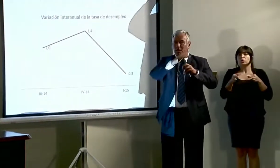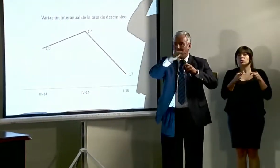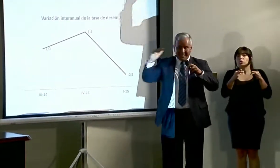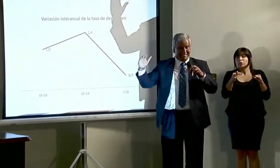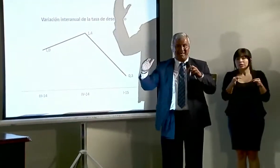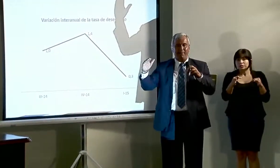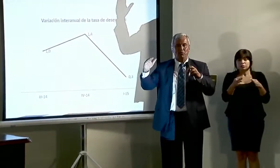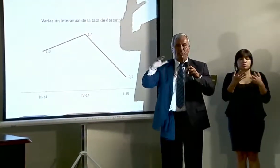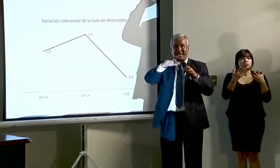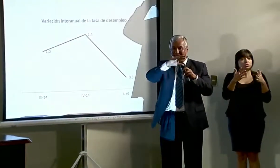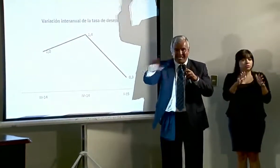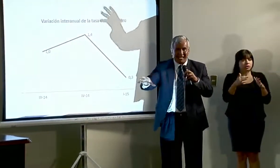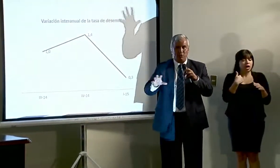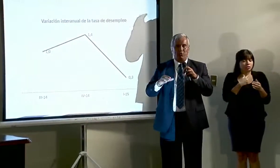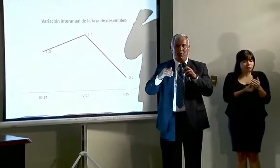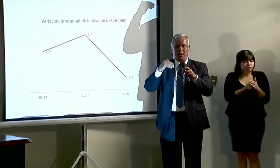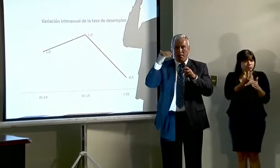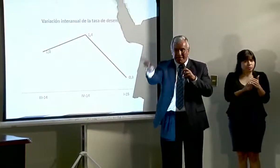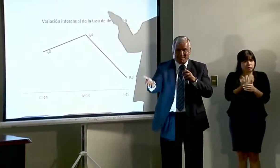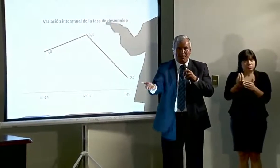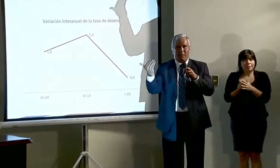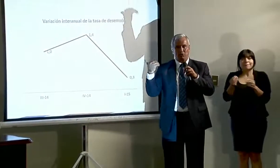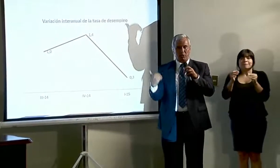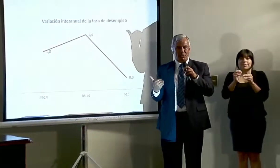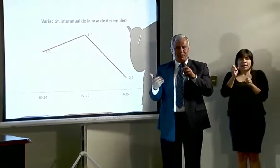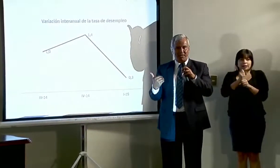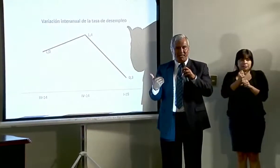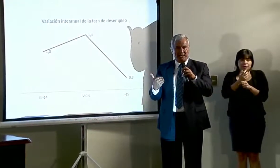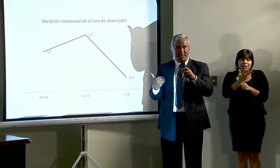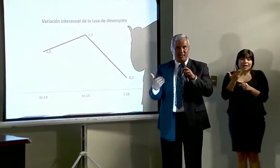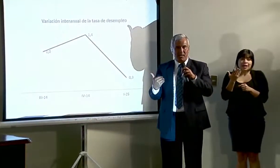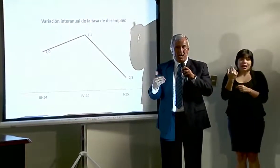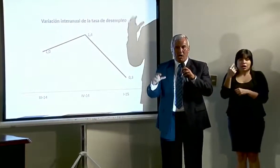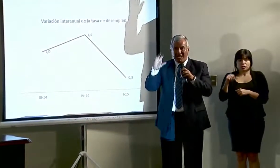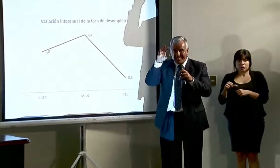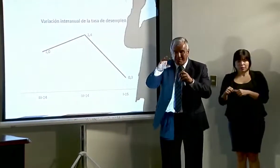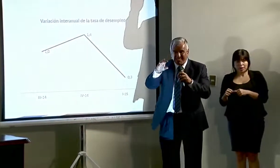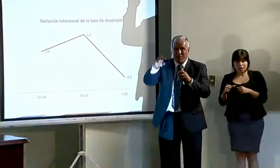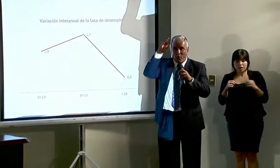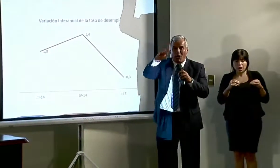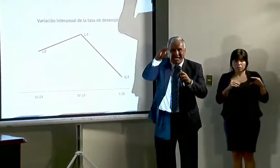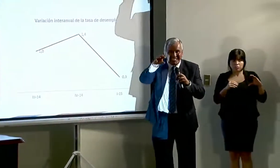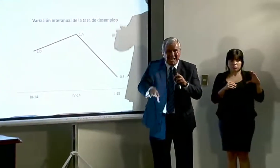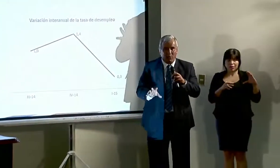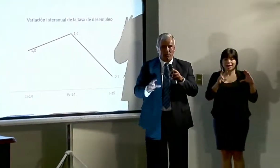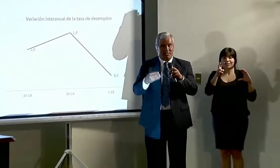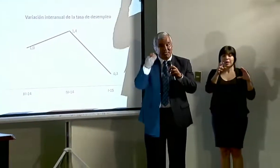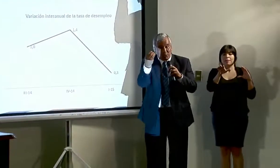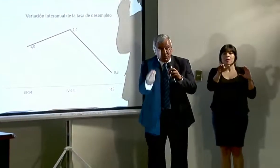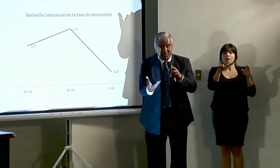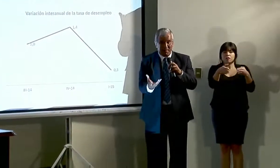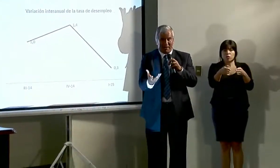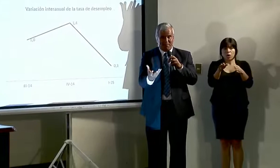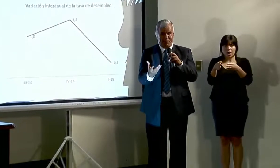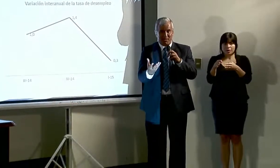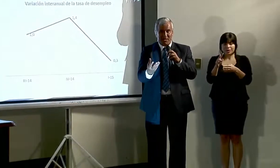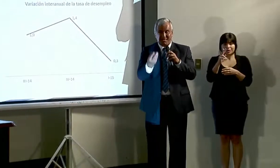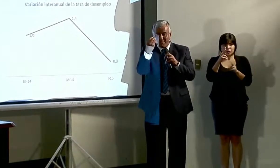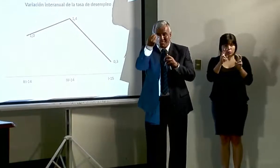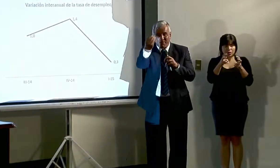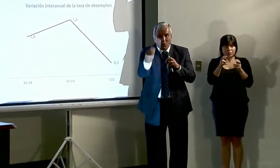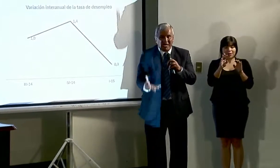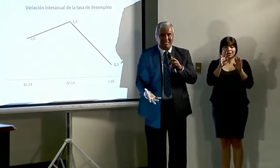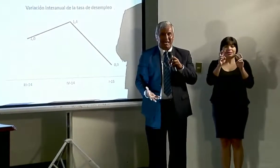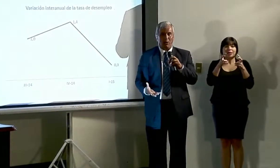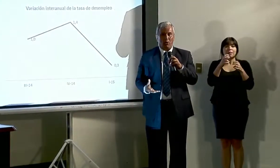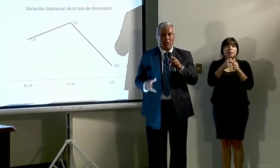turismo, estamos generando más empleos que los que se pierden. El tema está focalizado, es el segundo tema. El